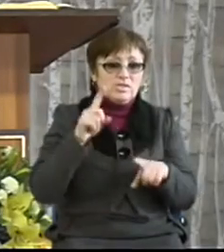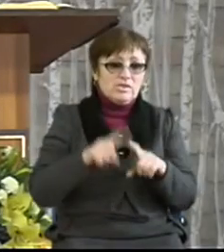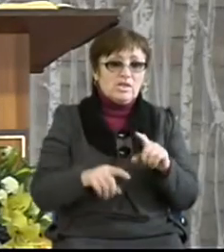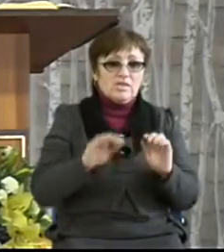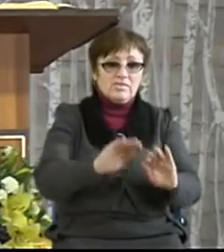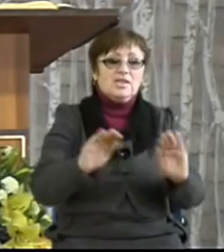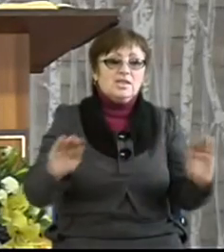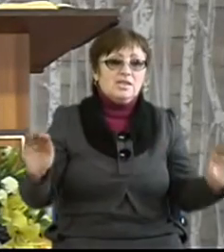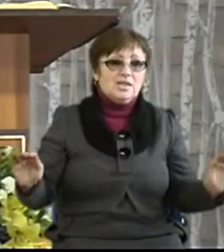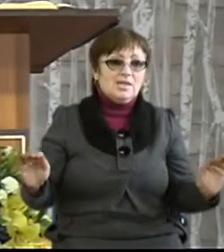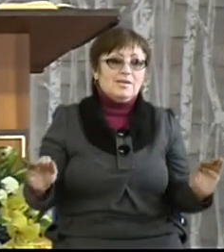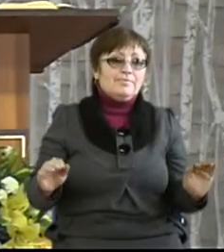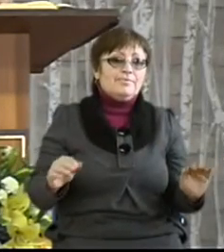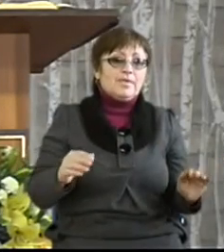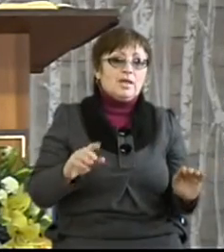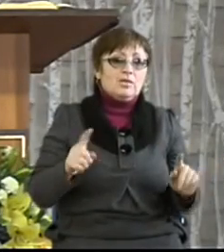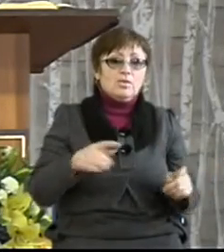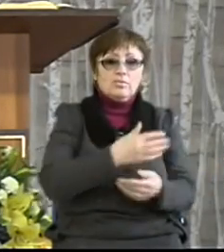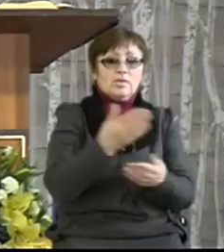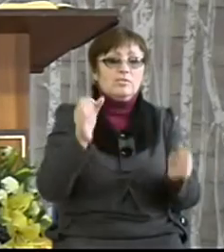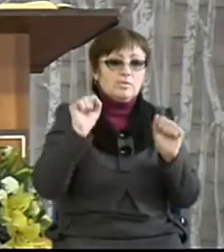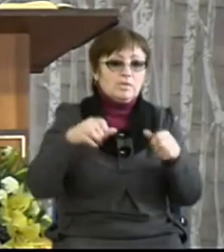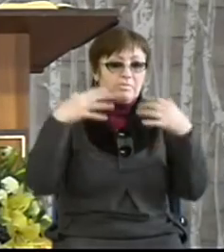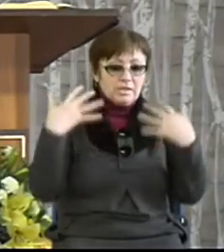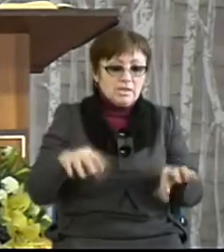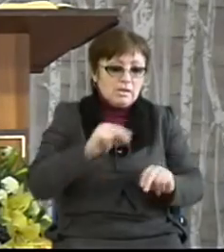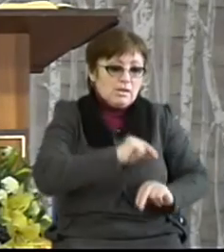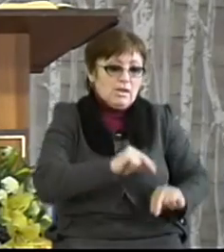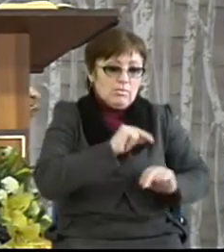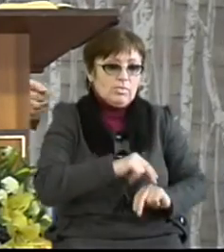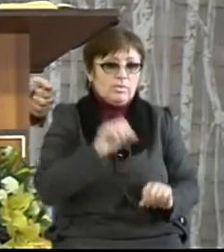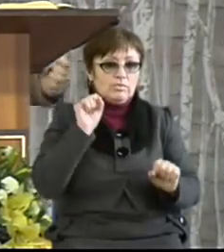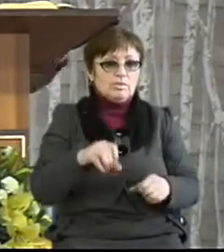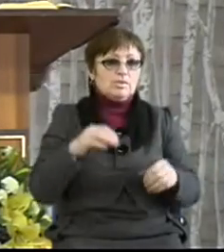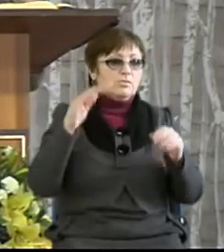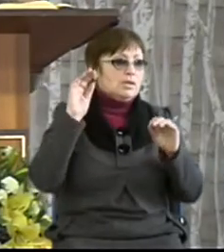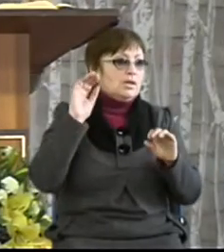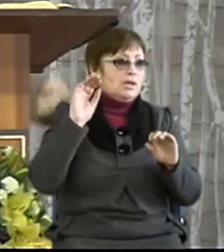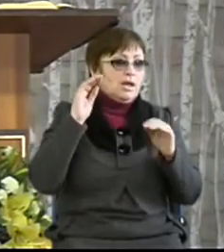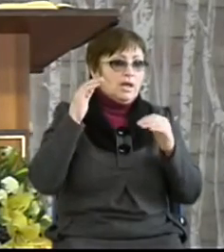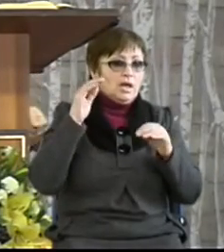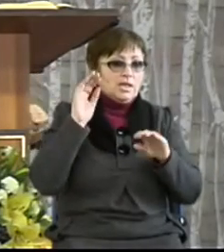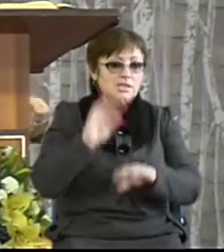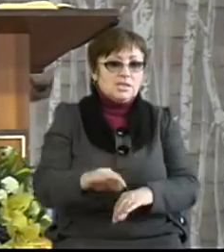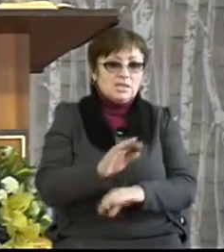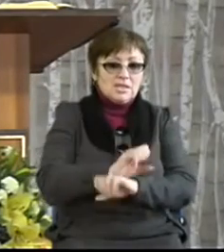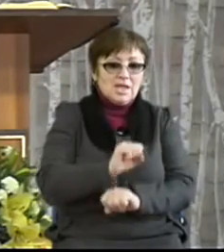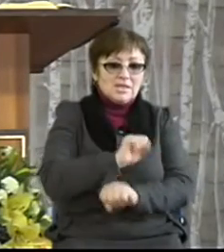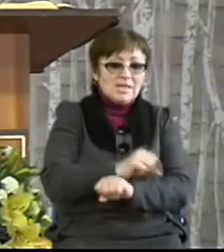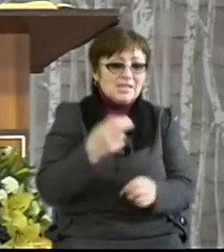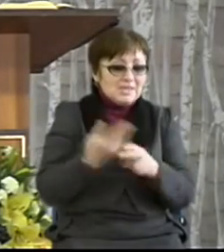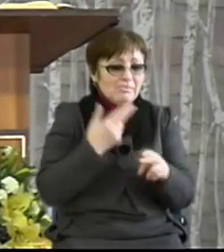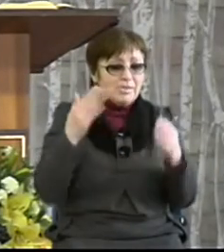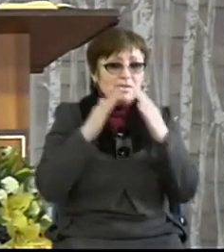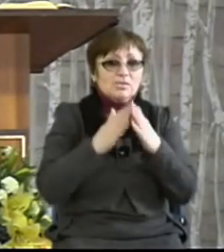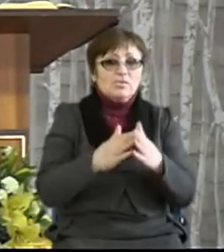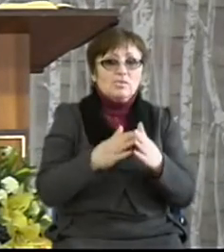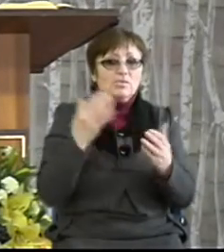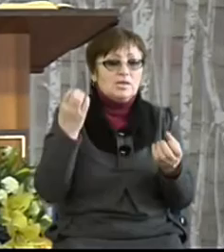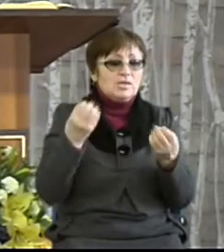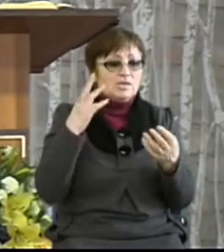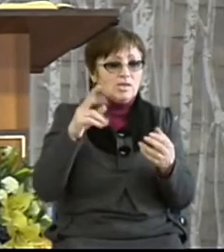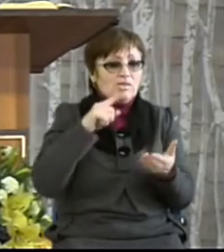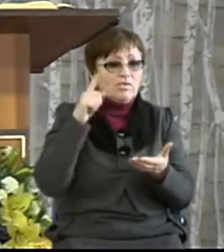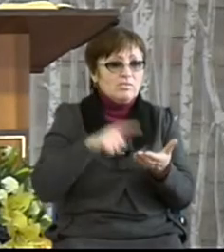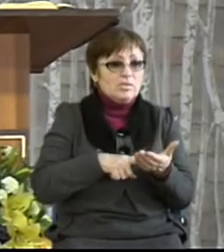родных, детей, за то, что мы можем потерять работу, за то, что мы можем остаться, может быть, без крова или еще какие-то вопросы. И